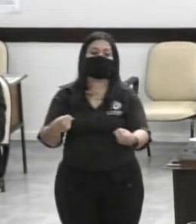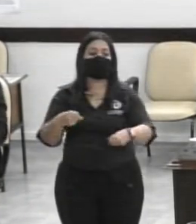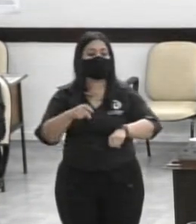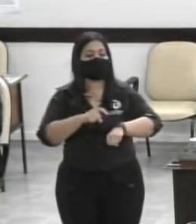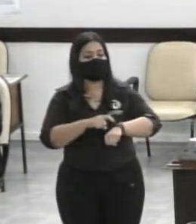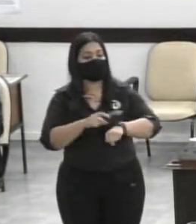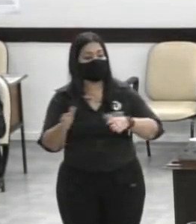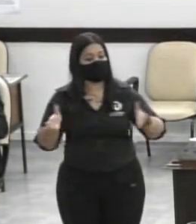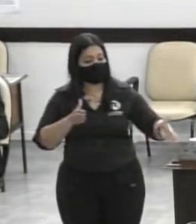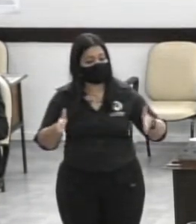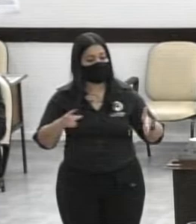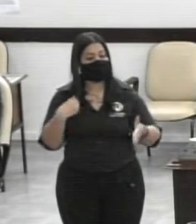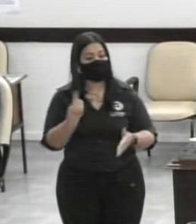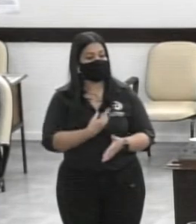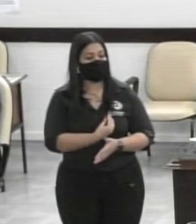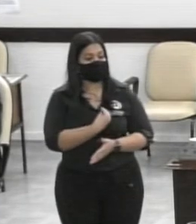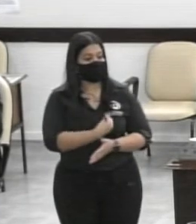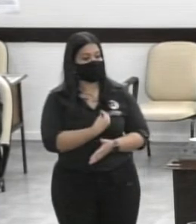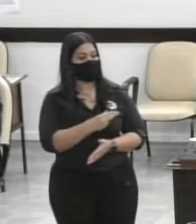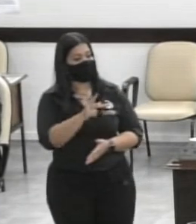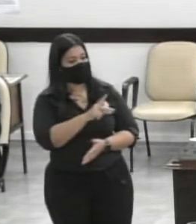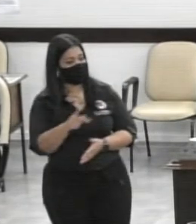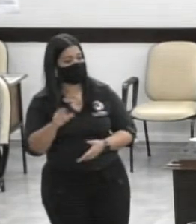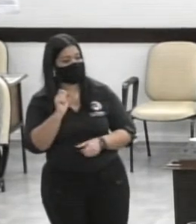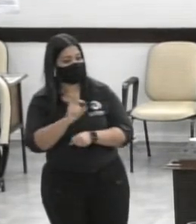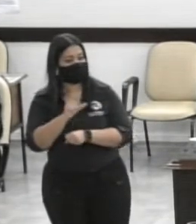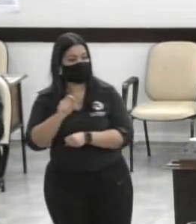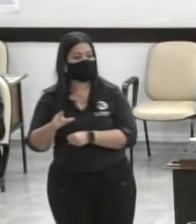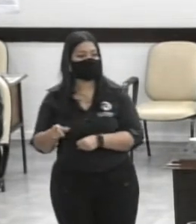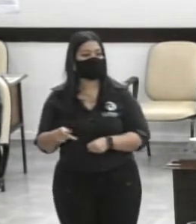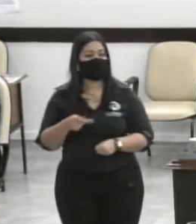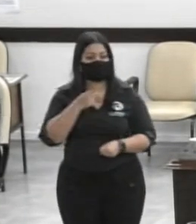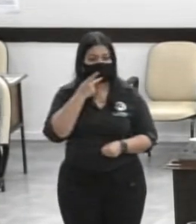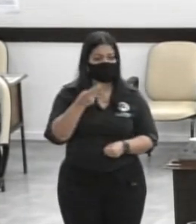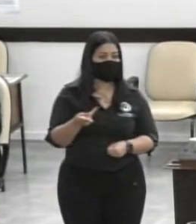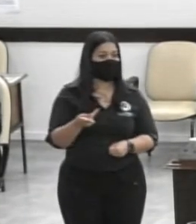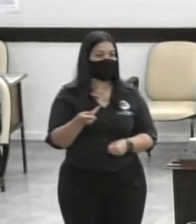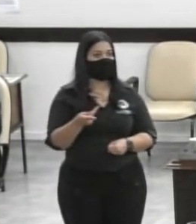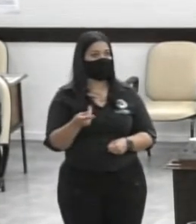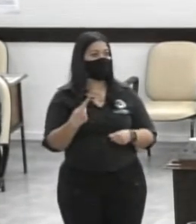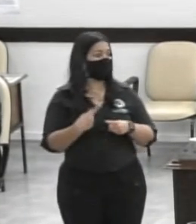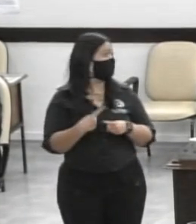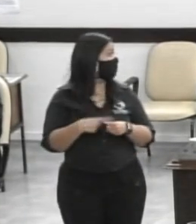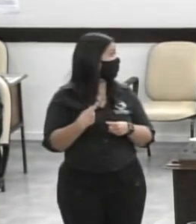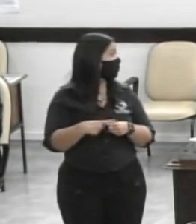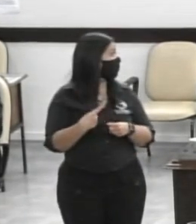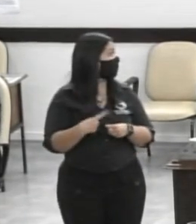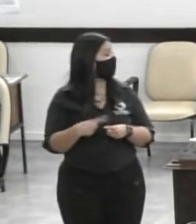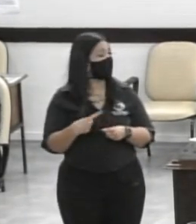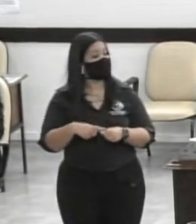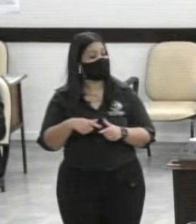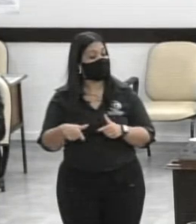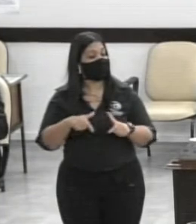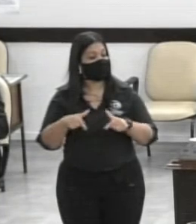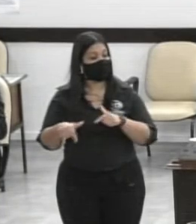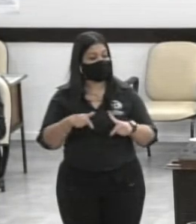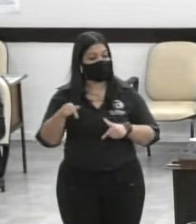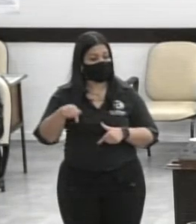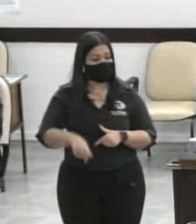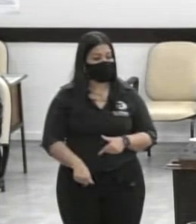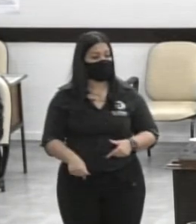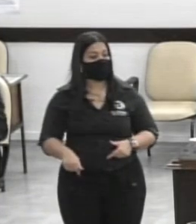estamos. Os professores se dedicando, porque são a maior carga de trabalho desta casa, desta